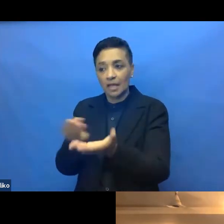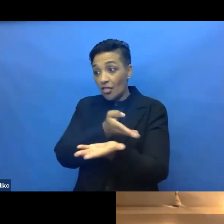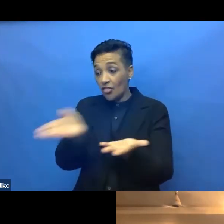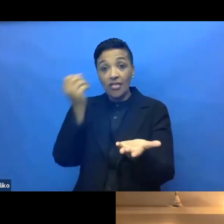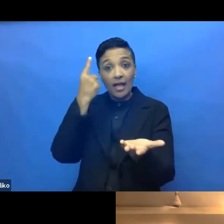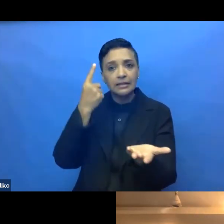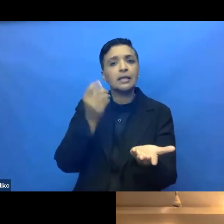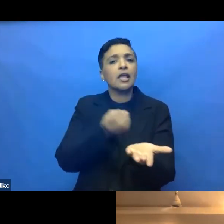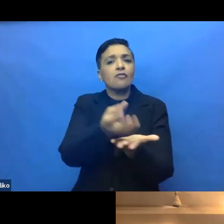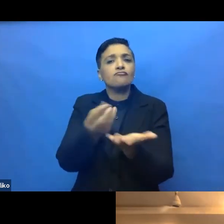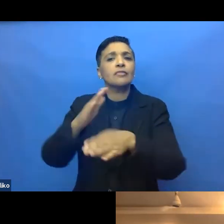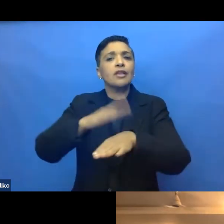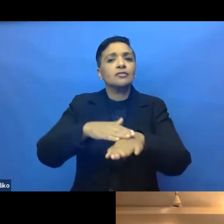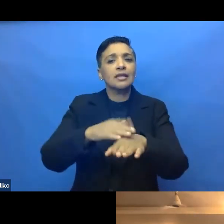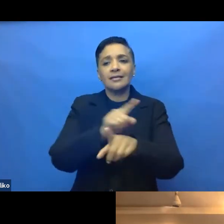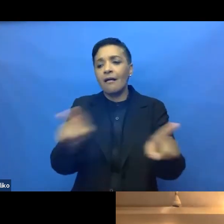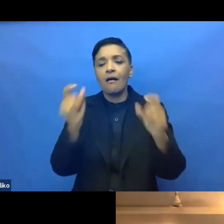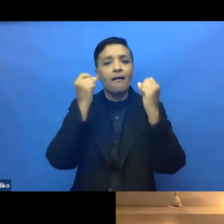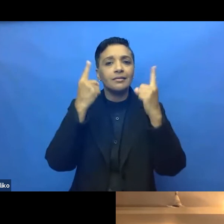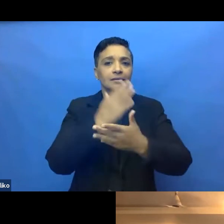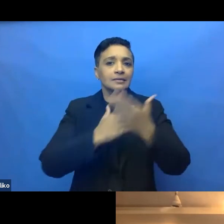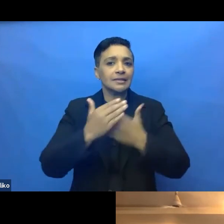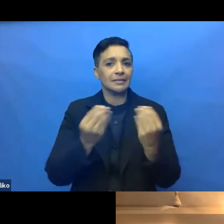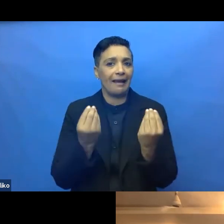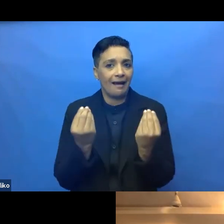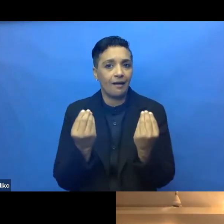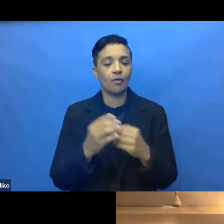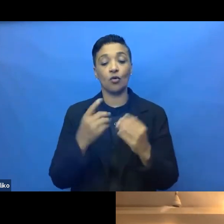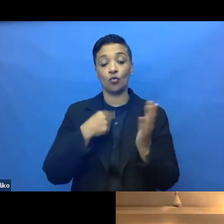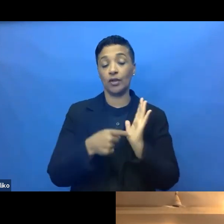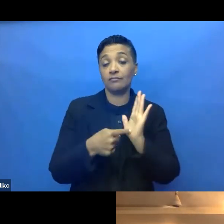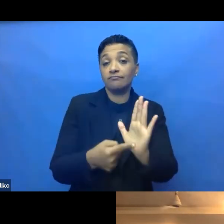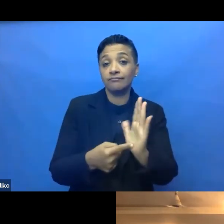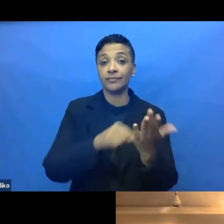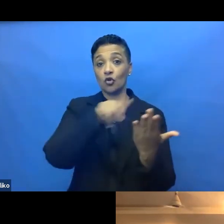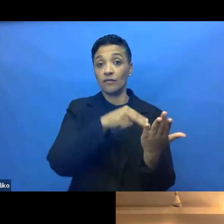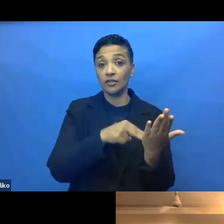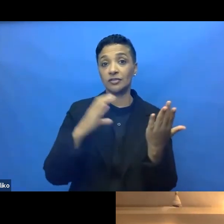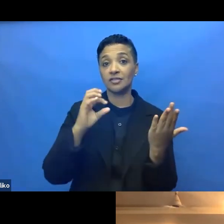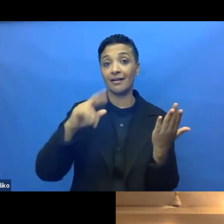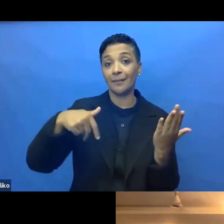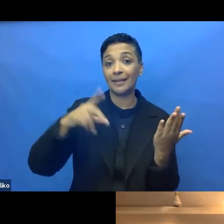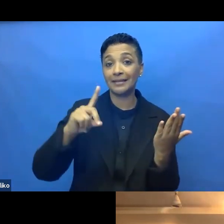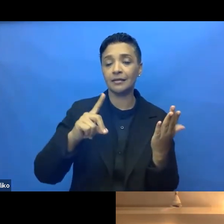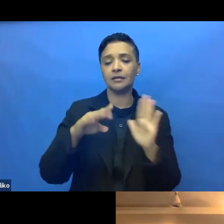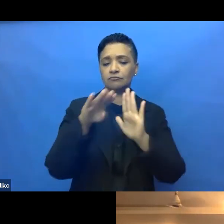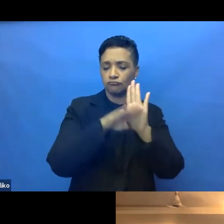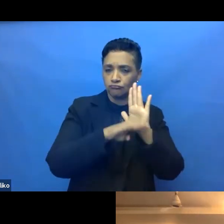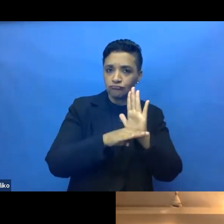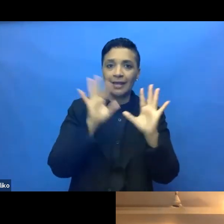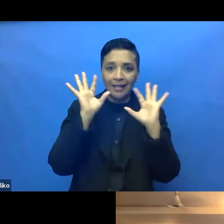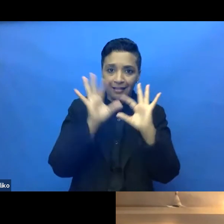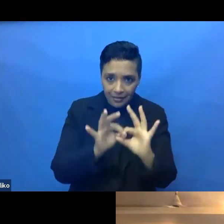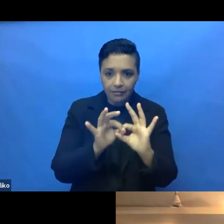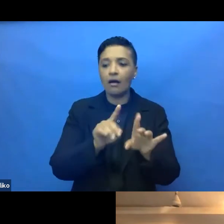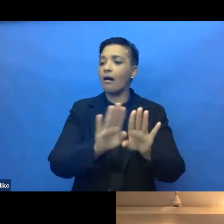travailler, d'informer les autres parties prenantes de la situation de ces personnes. Nous